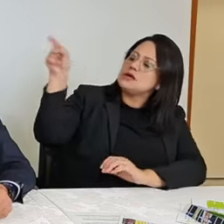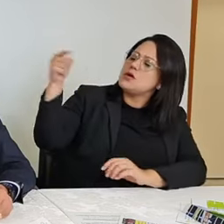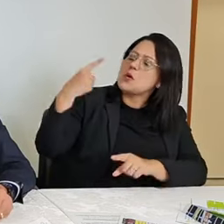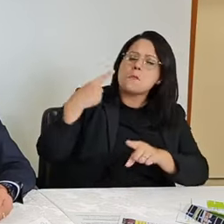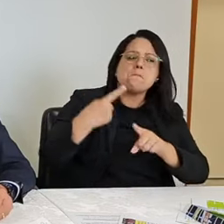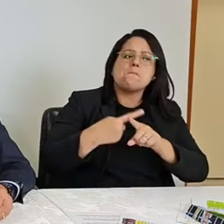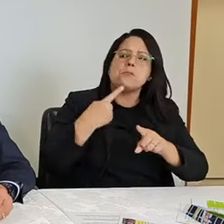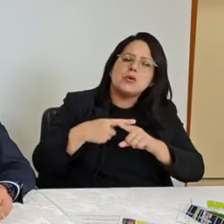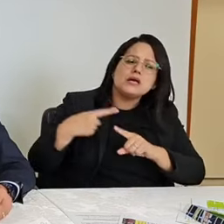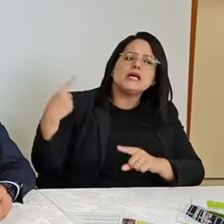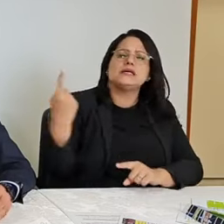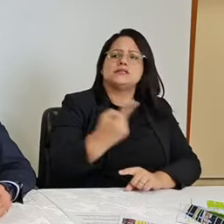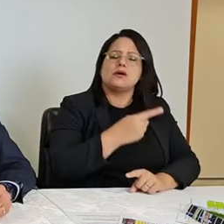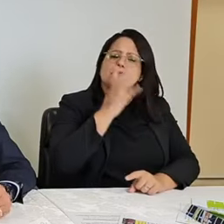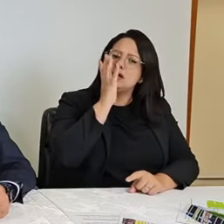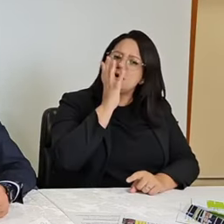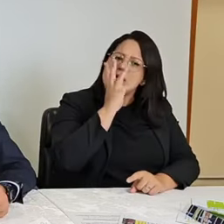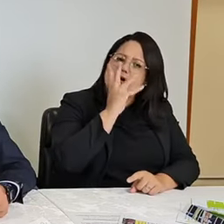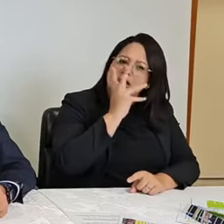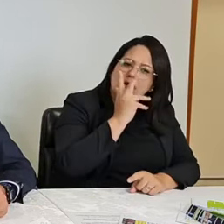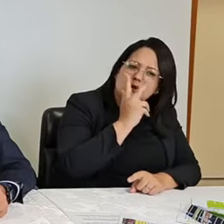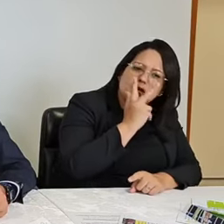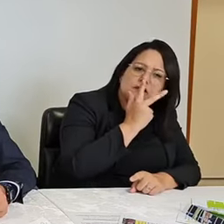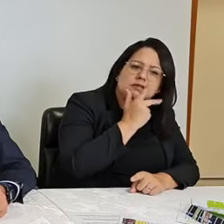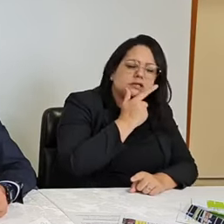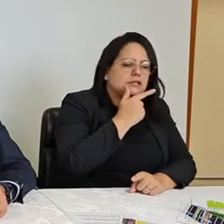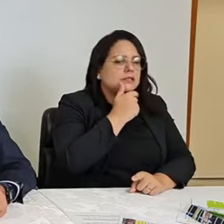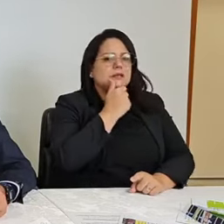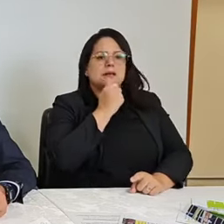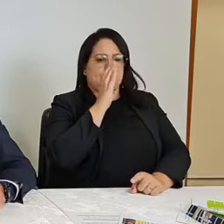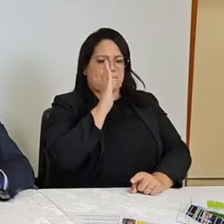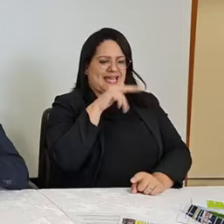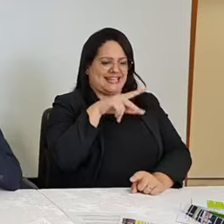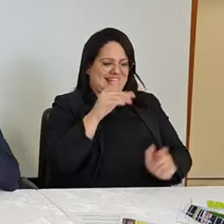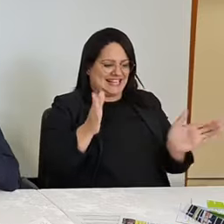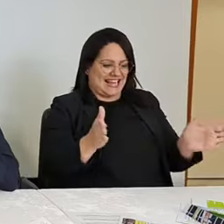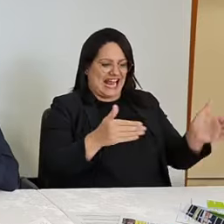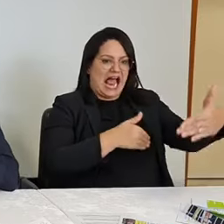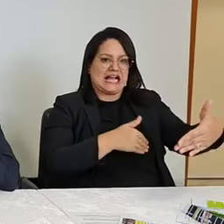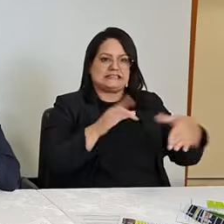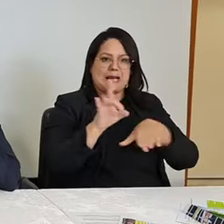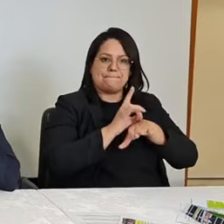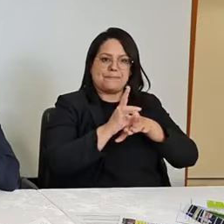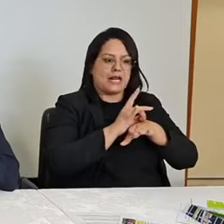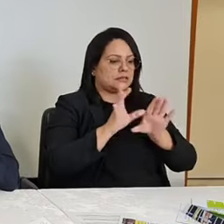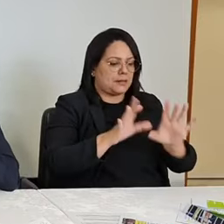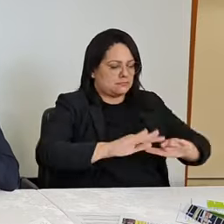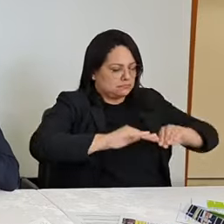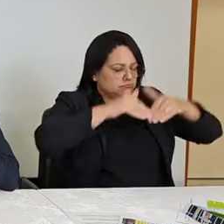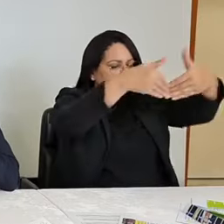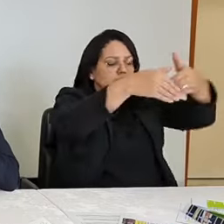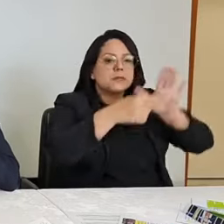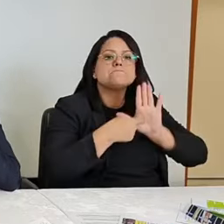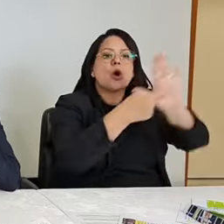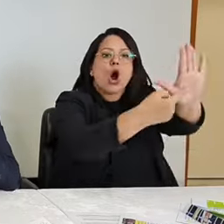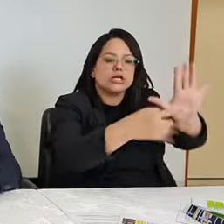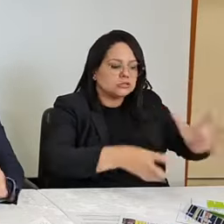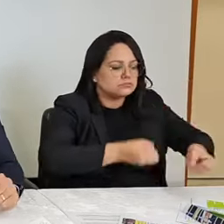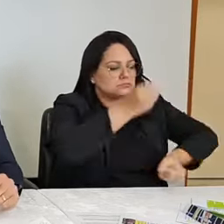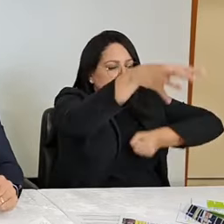nós demoramos tanto tempo para escancarar a caixa preta do banco. Muito